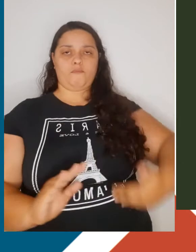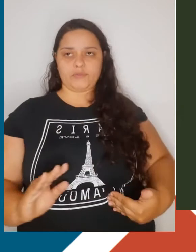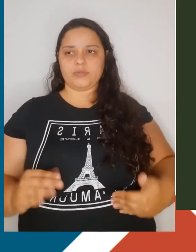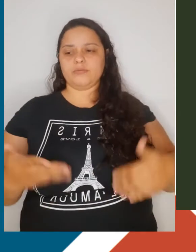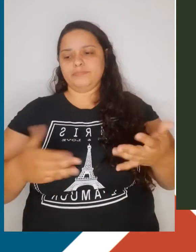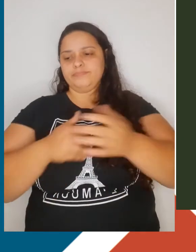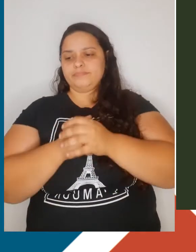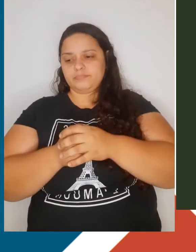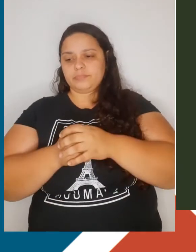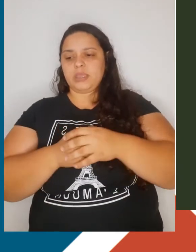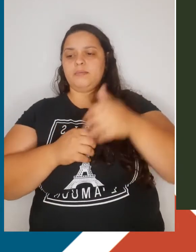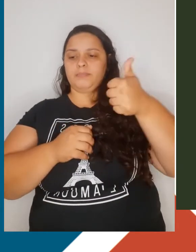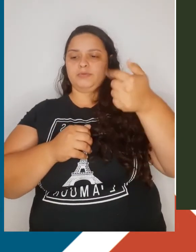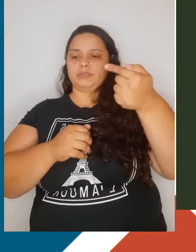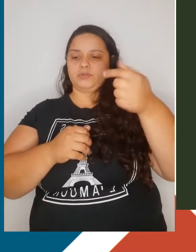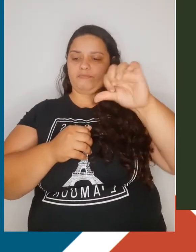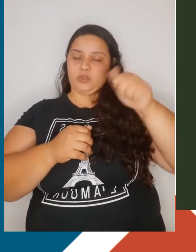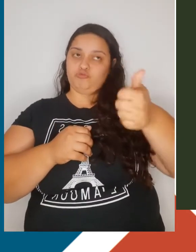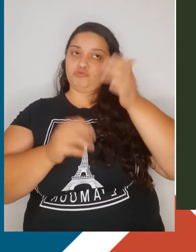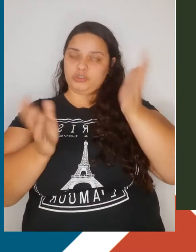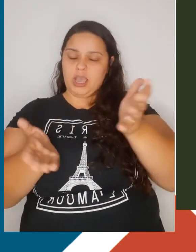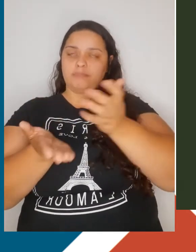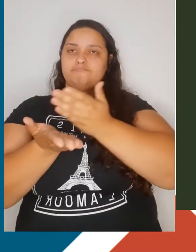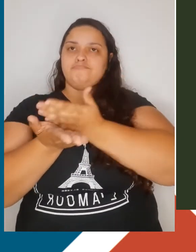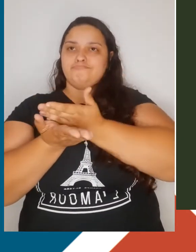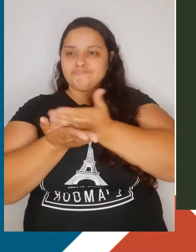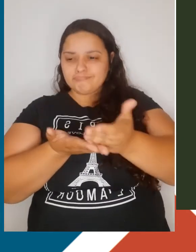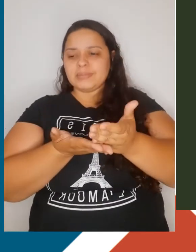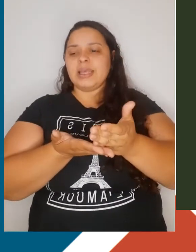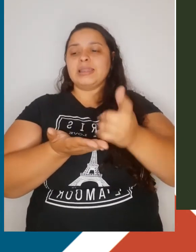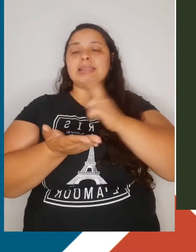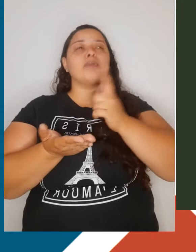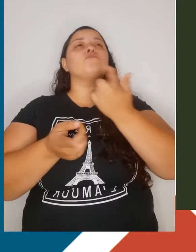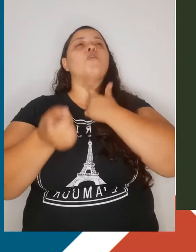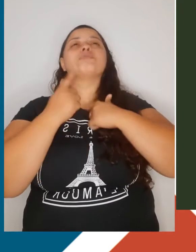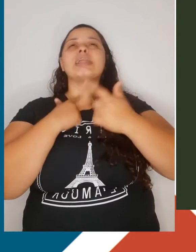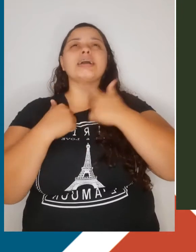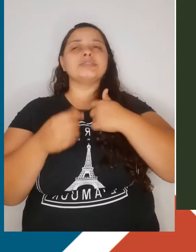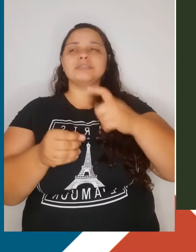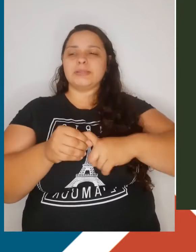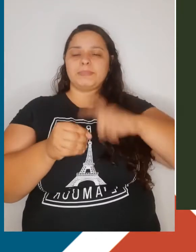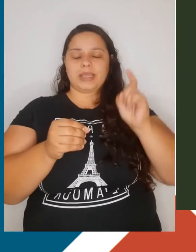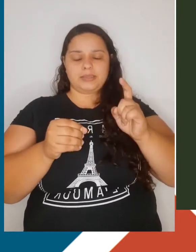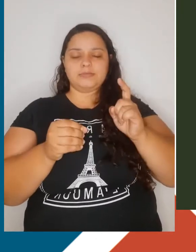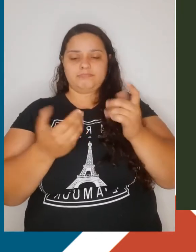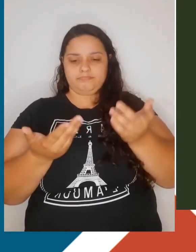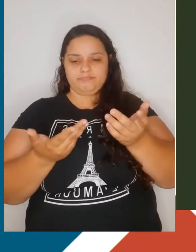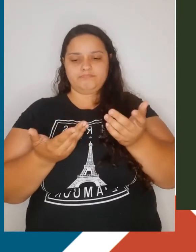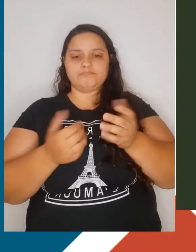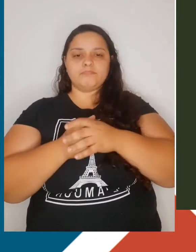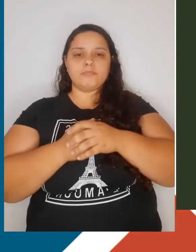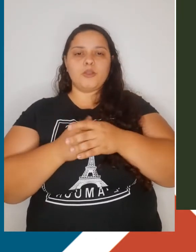traria. Depois da primeira onda revolucionária, em 1791, se intensificaram as ânsias pela independência do